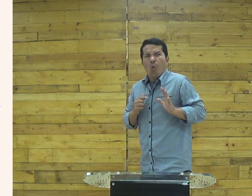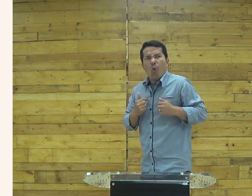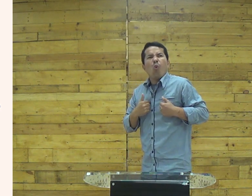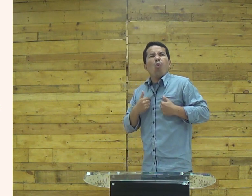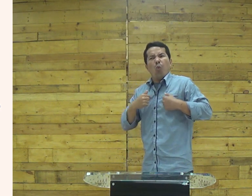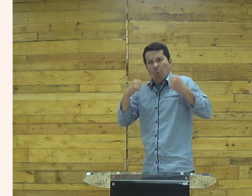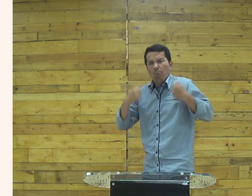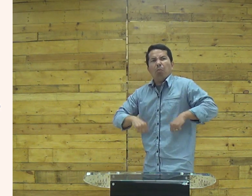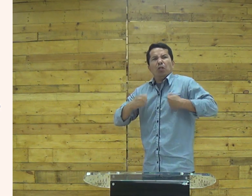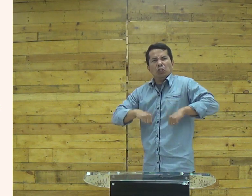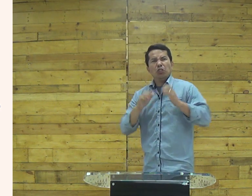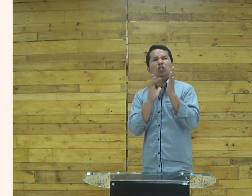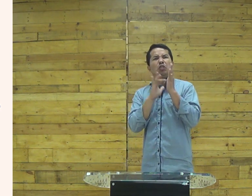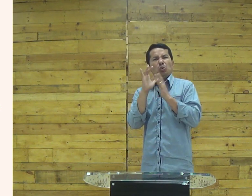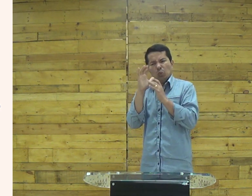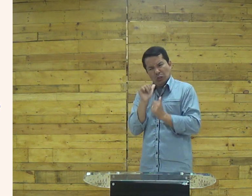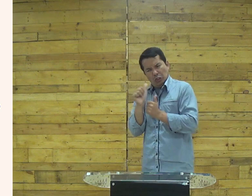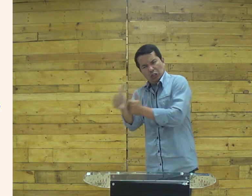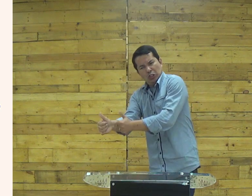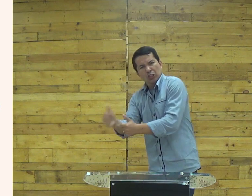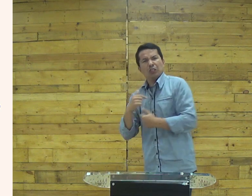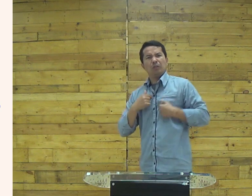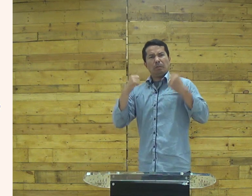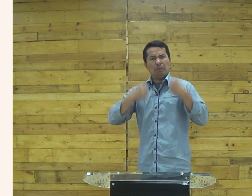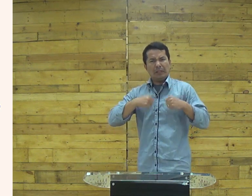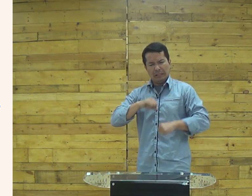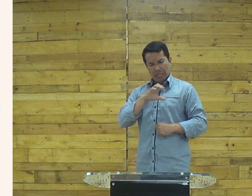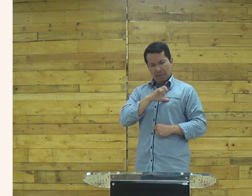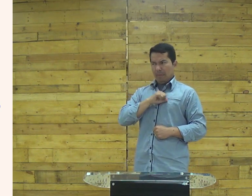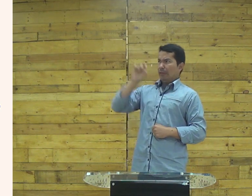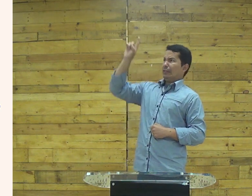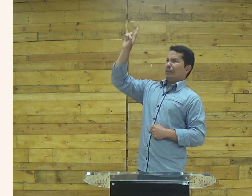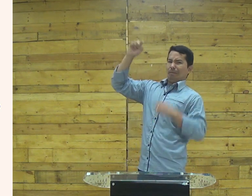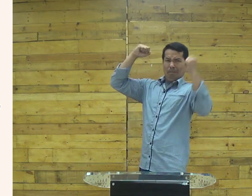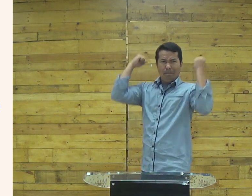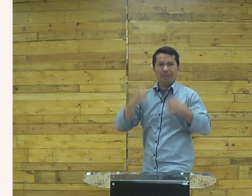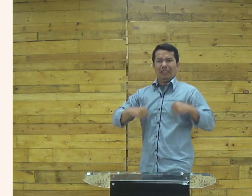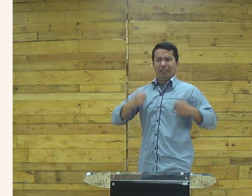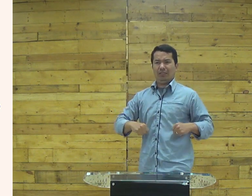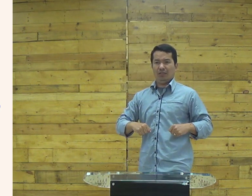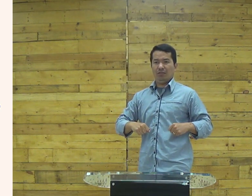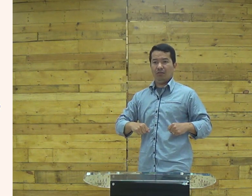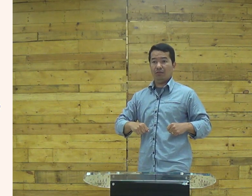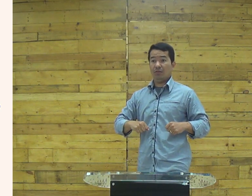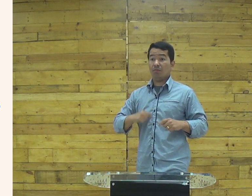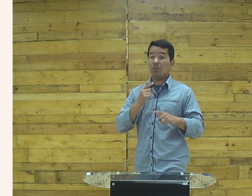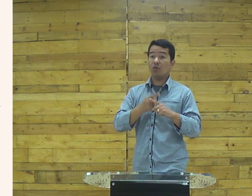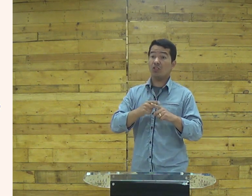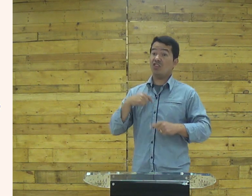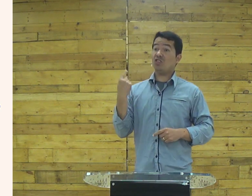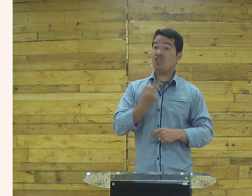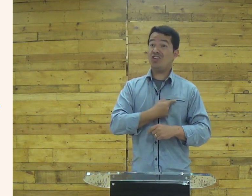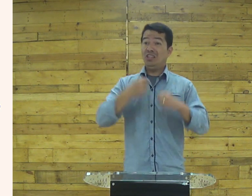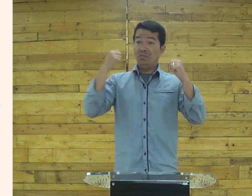amigos, têm visto o quanto realmente precisa seguir a Jesus por causa do amor.